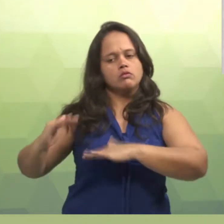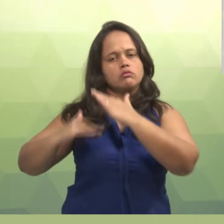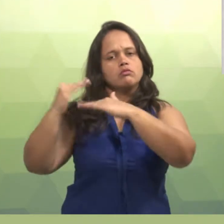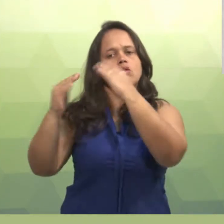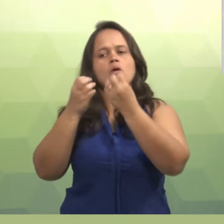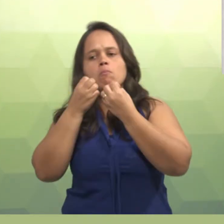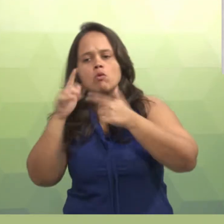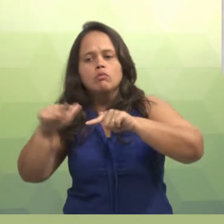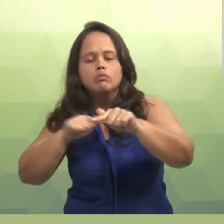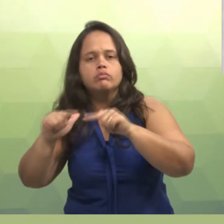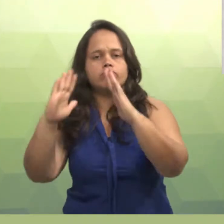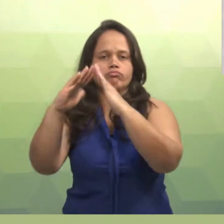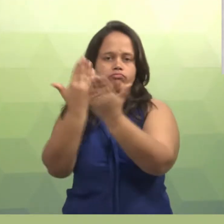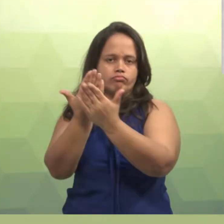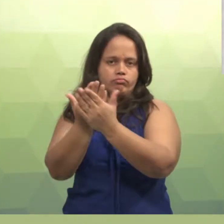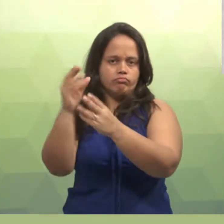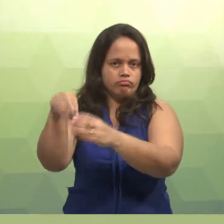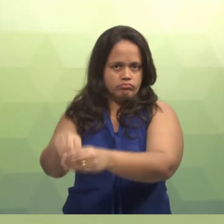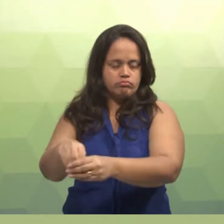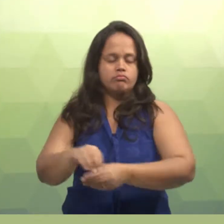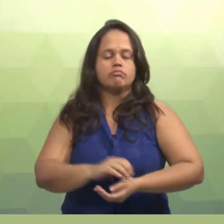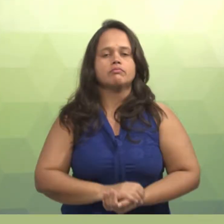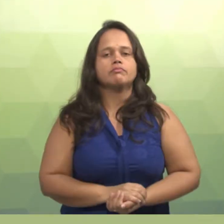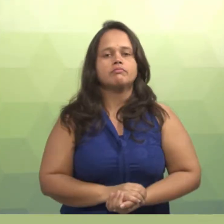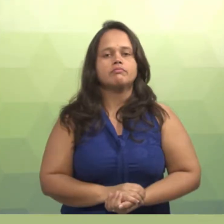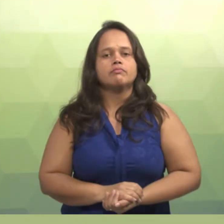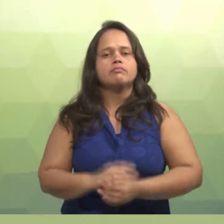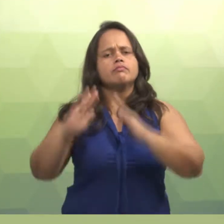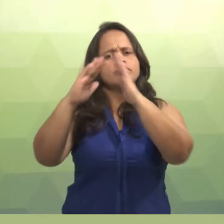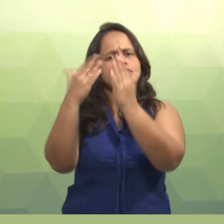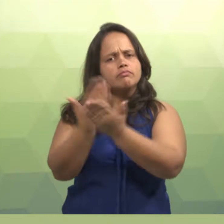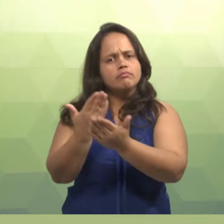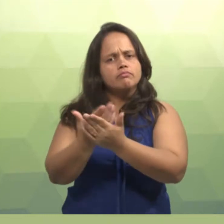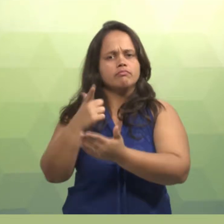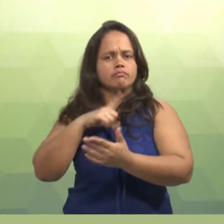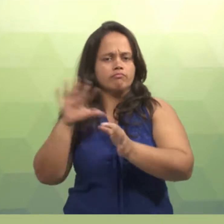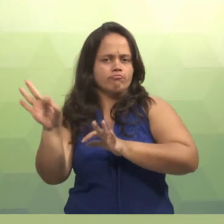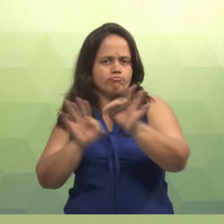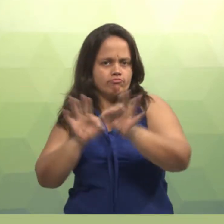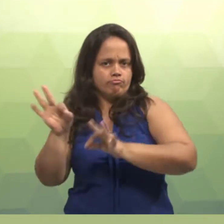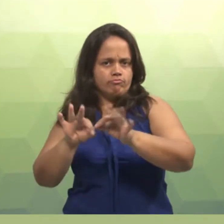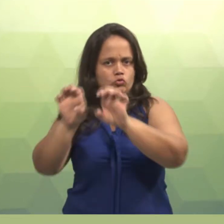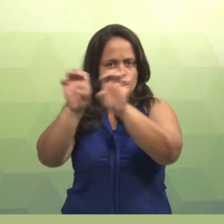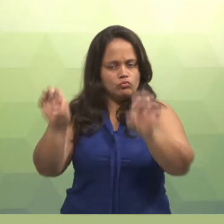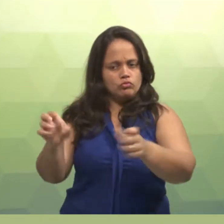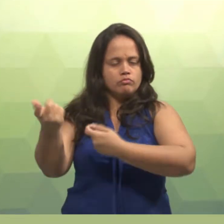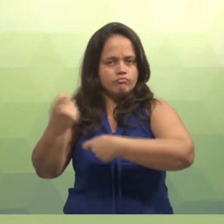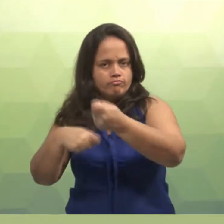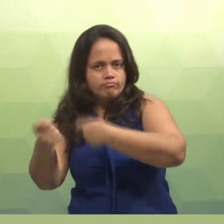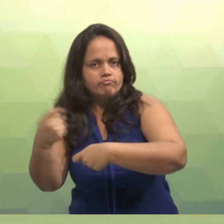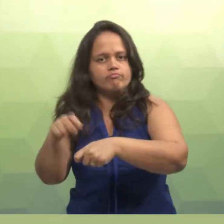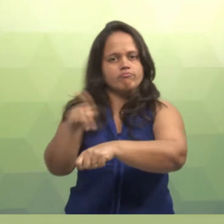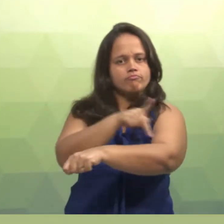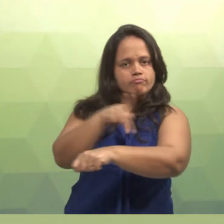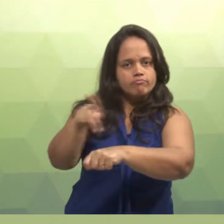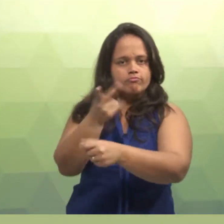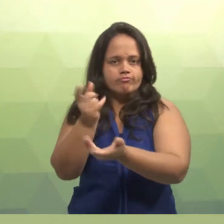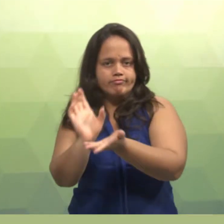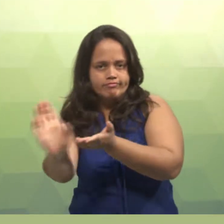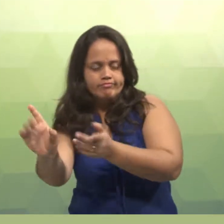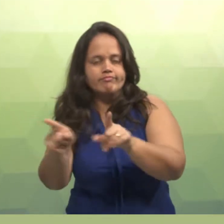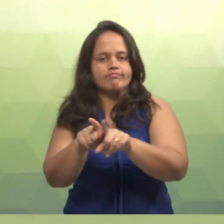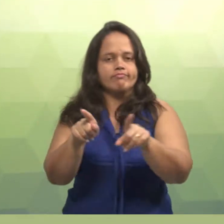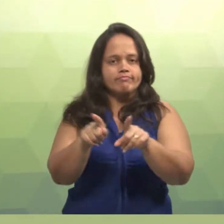A escola apresenta em sua organização uma estrutura administrativa, pedagógica e financeira, que